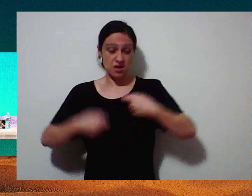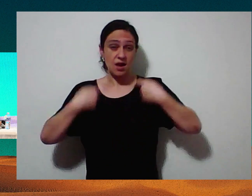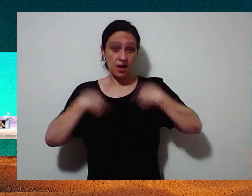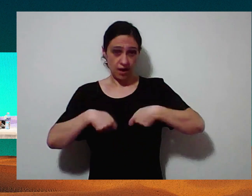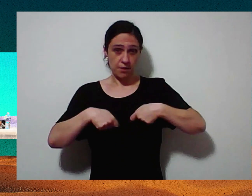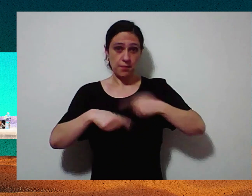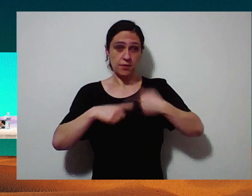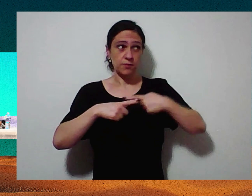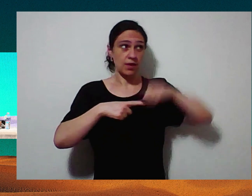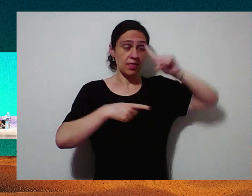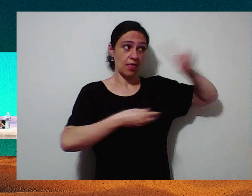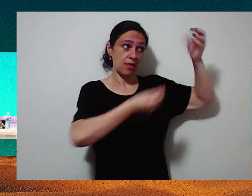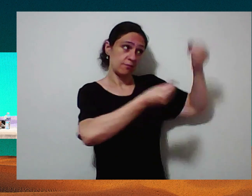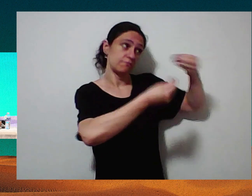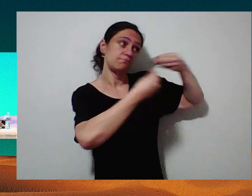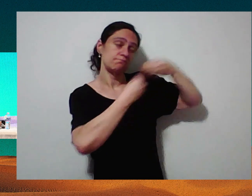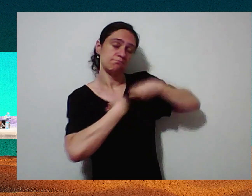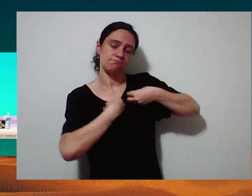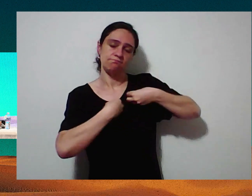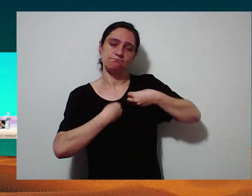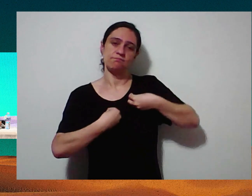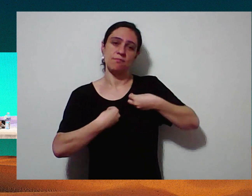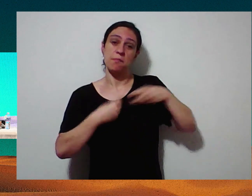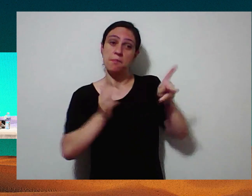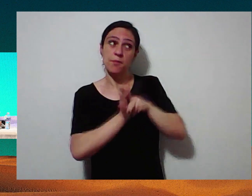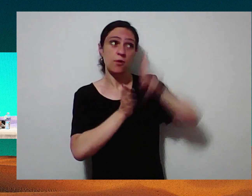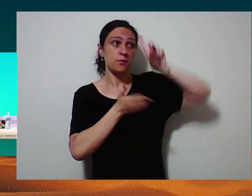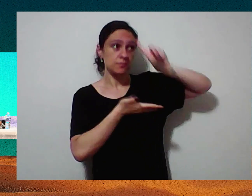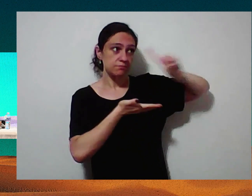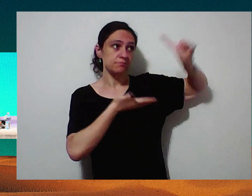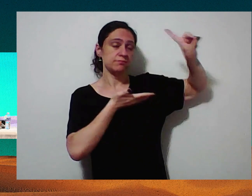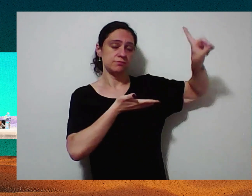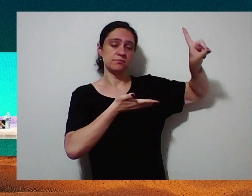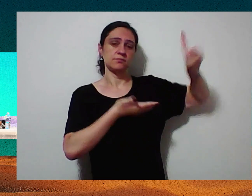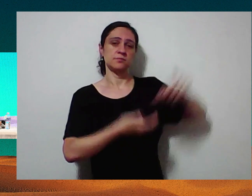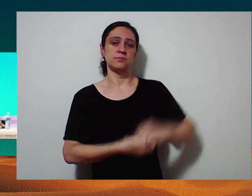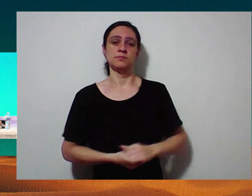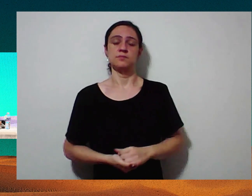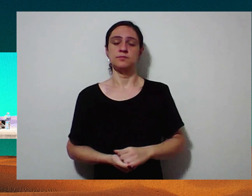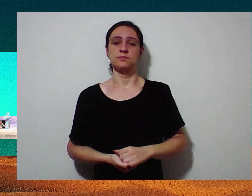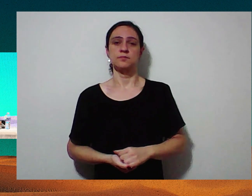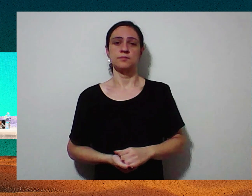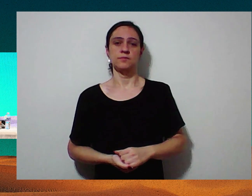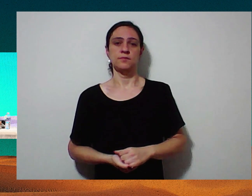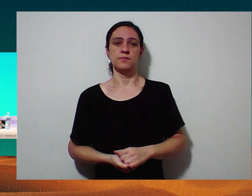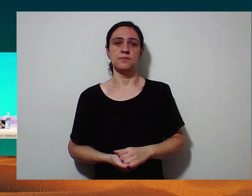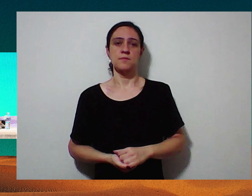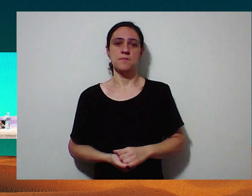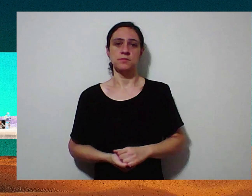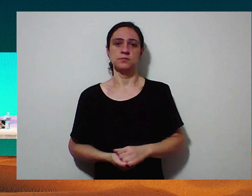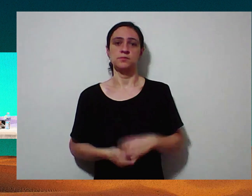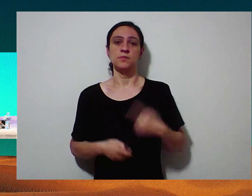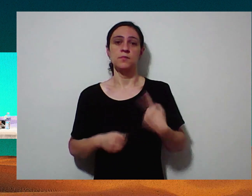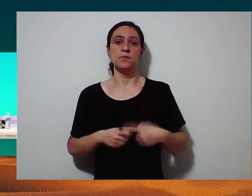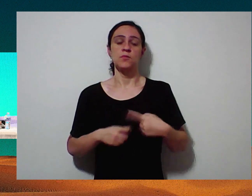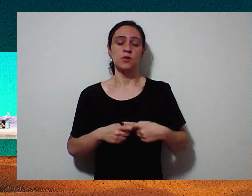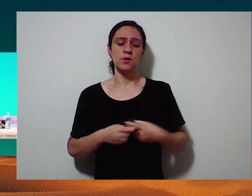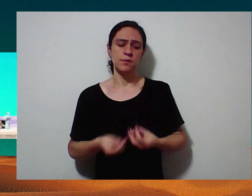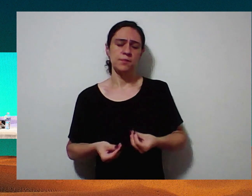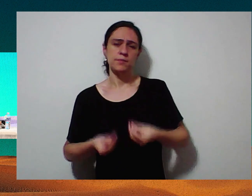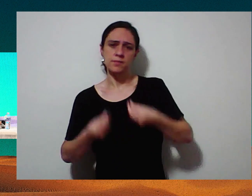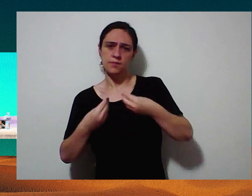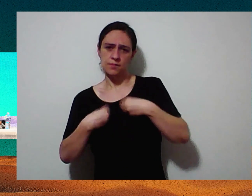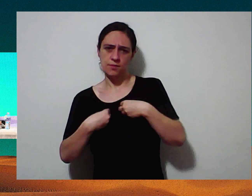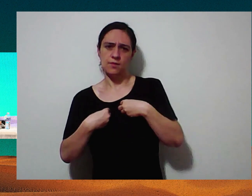is finite, vem dele, or is infinite, comes from Him, o qual nos habilitou para sermos ministros de uma nova aliança, não